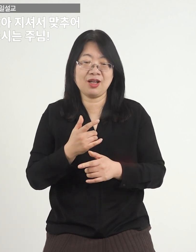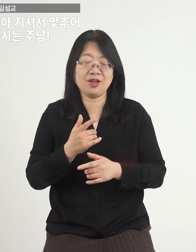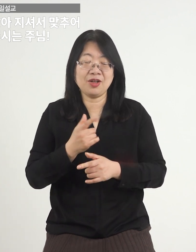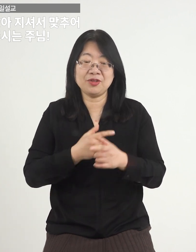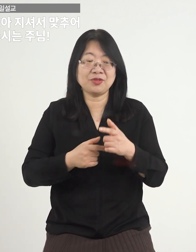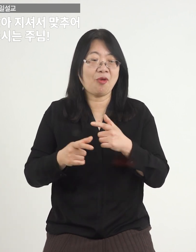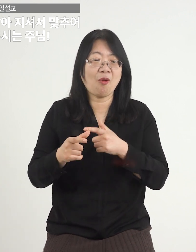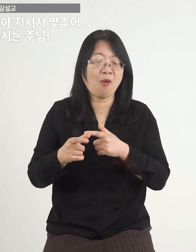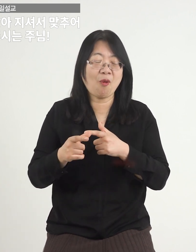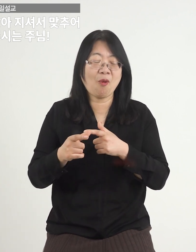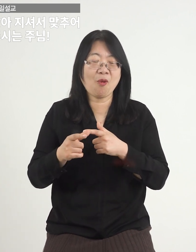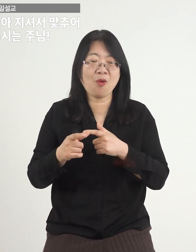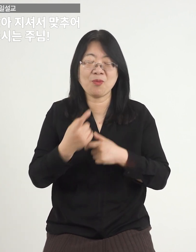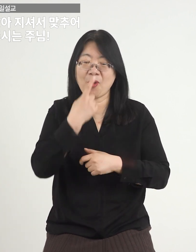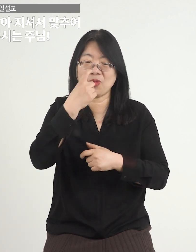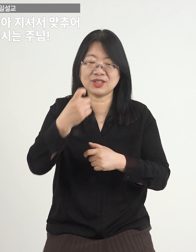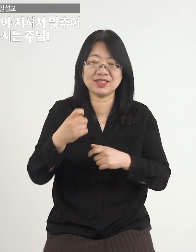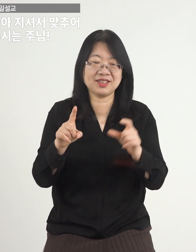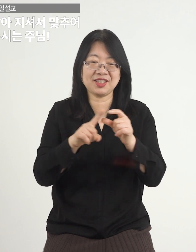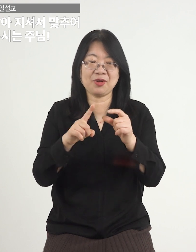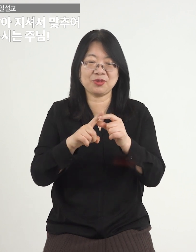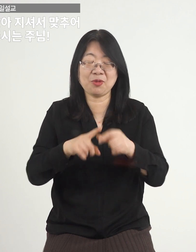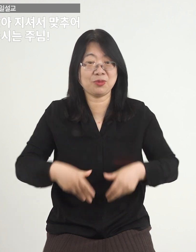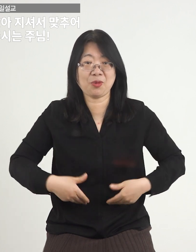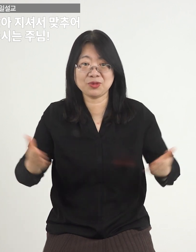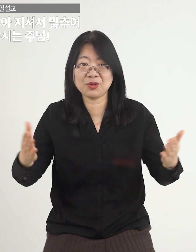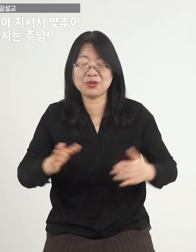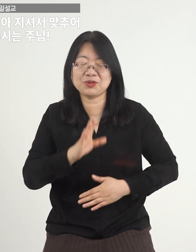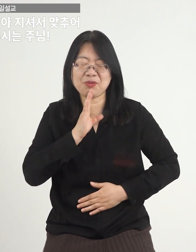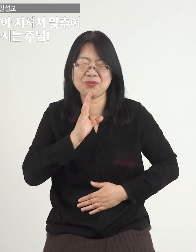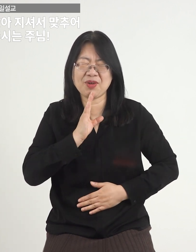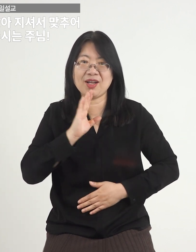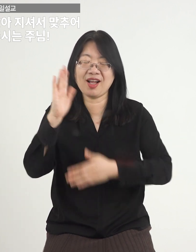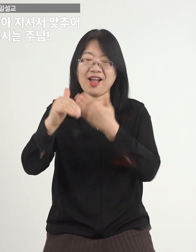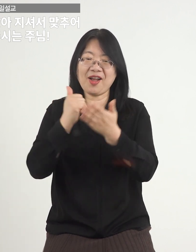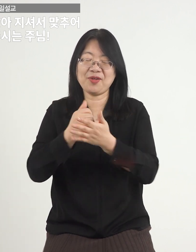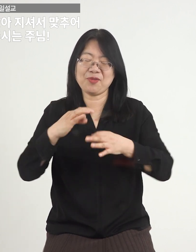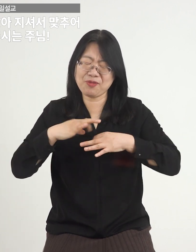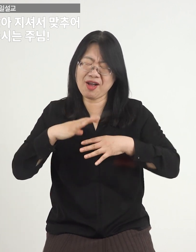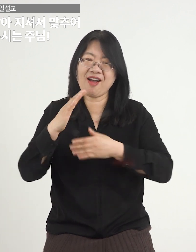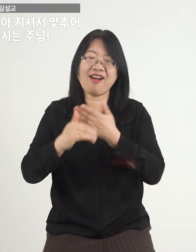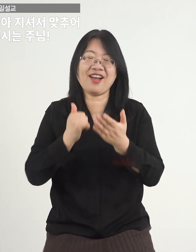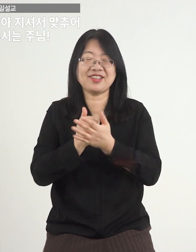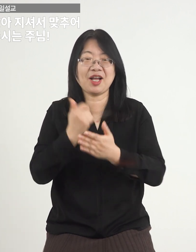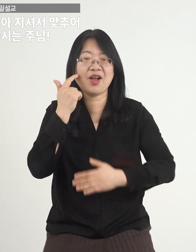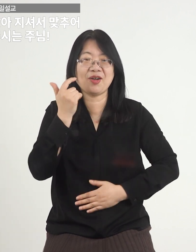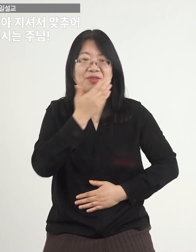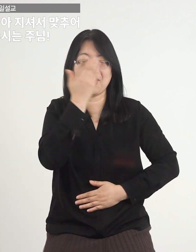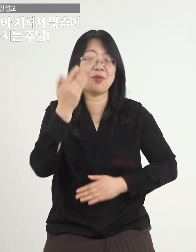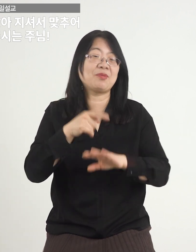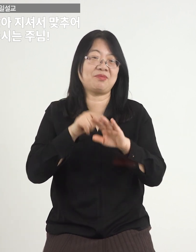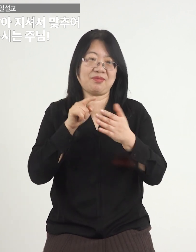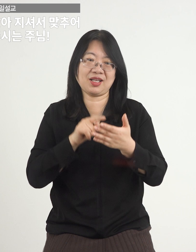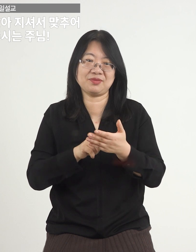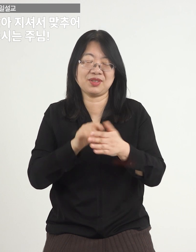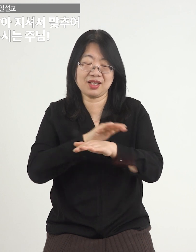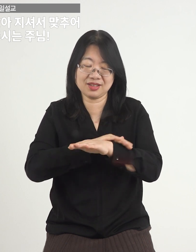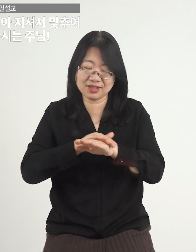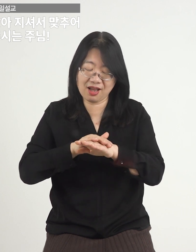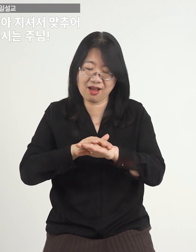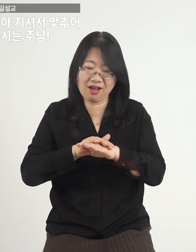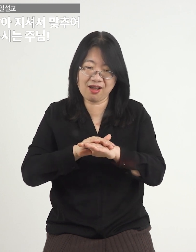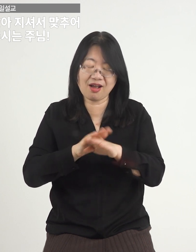정도로 놀라운 하나님의 선하심과 하나님의 아름다운 마음을